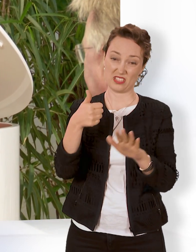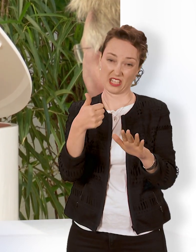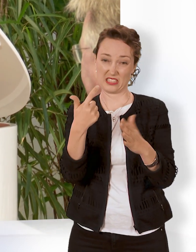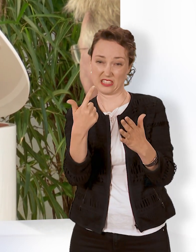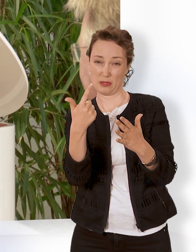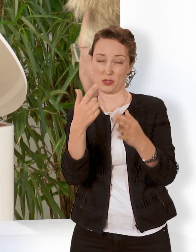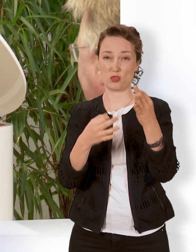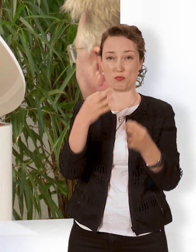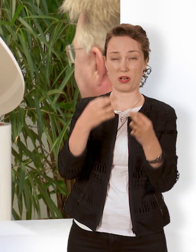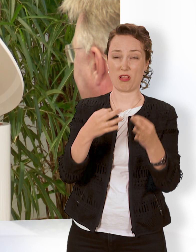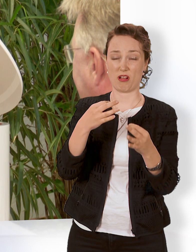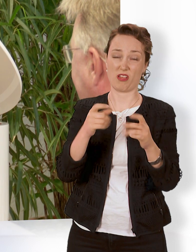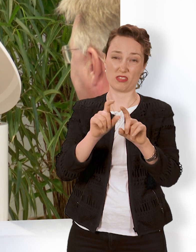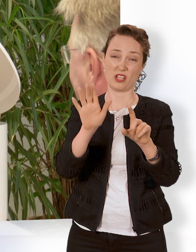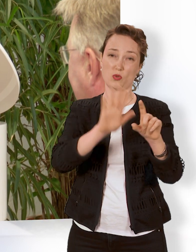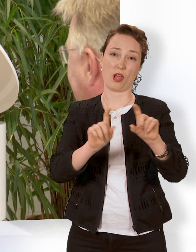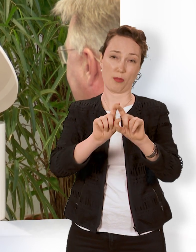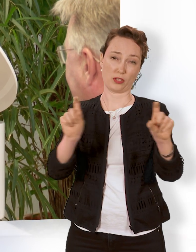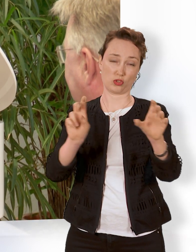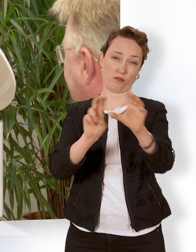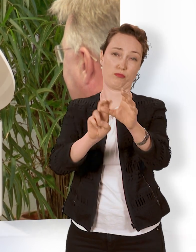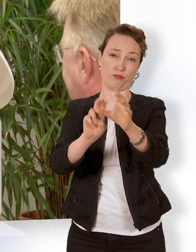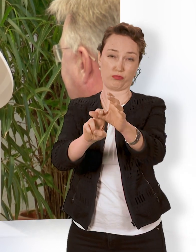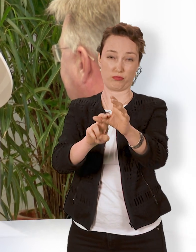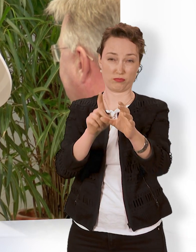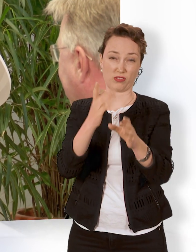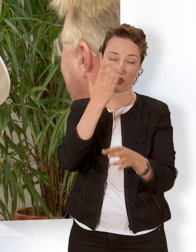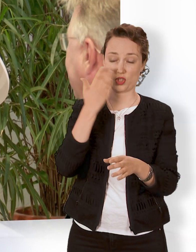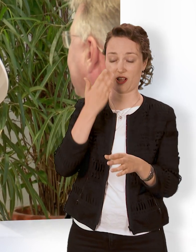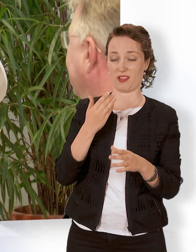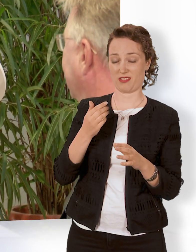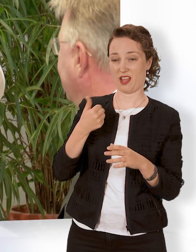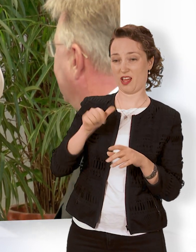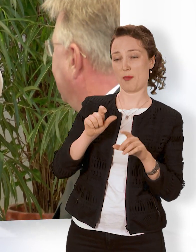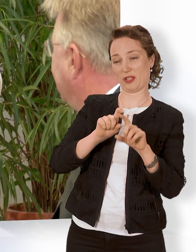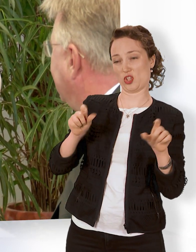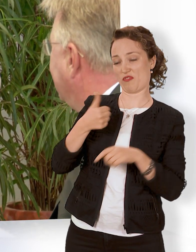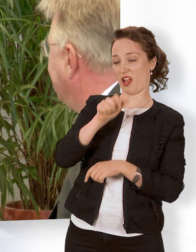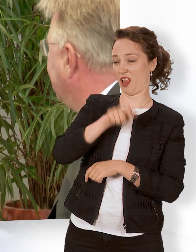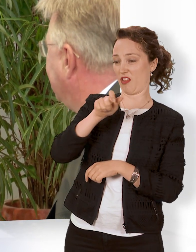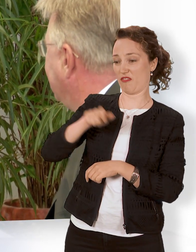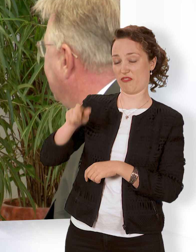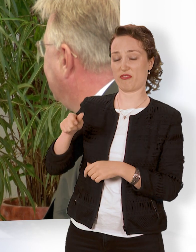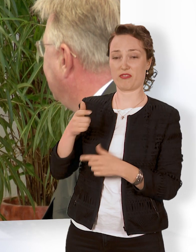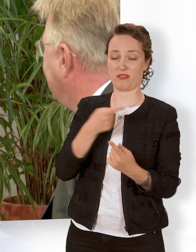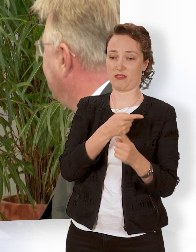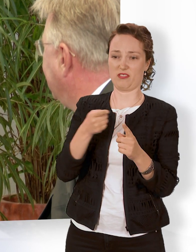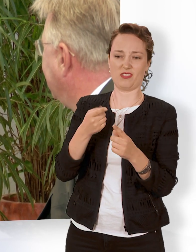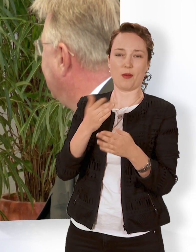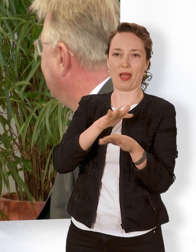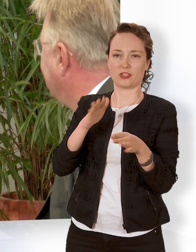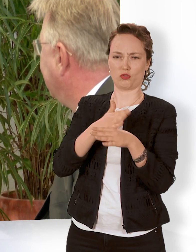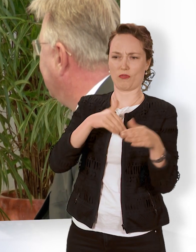der Nationalmannschaft zu dem Zeitpunkt. Dann kann man sich vorstellen, dass unter den ersten Elfen die Plätze rar